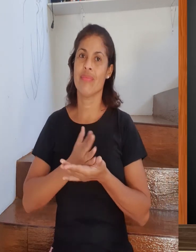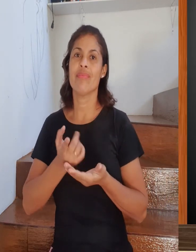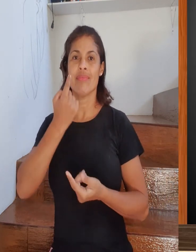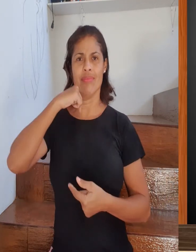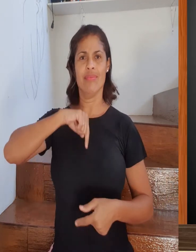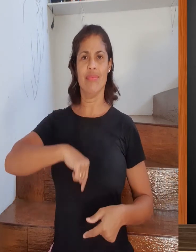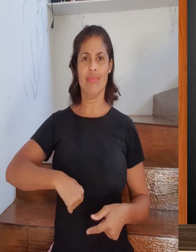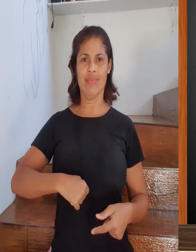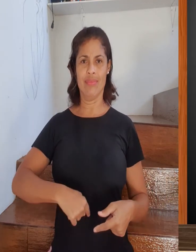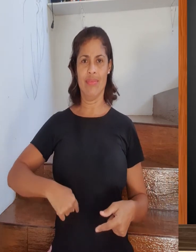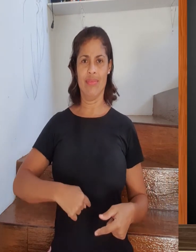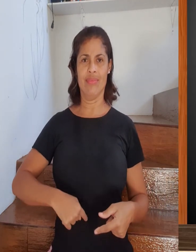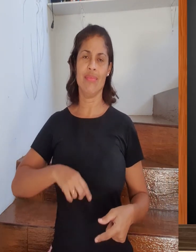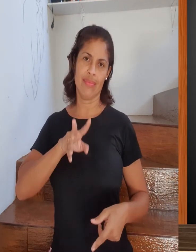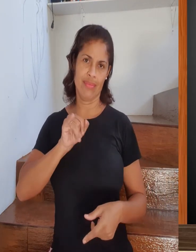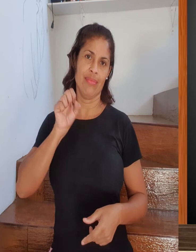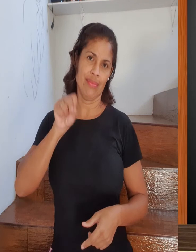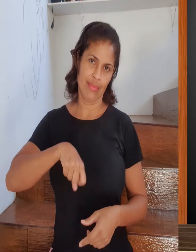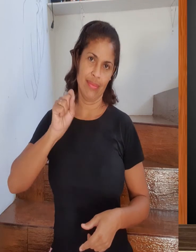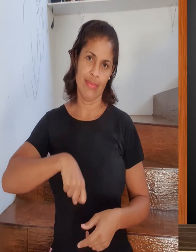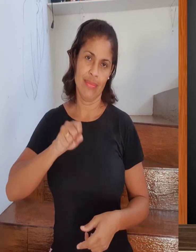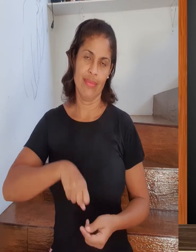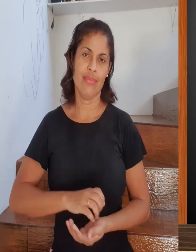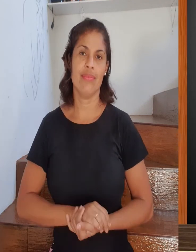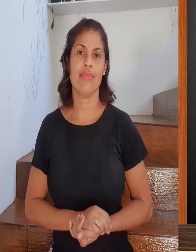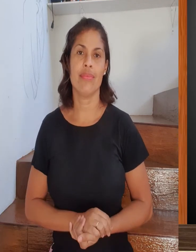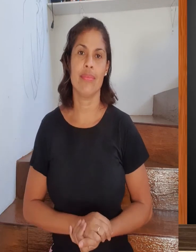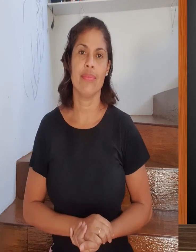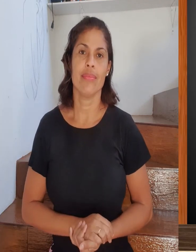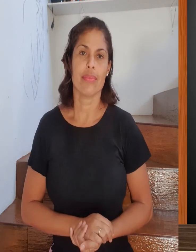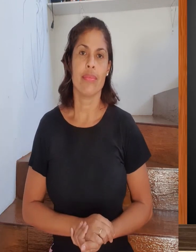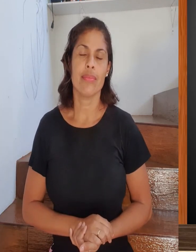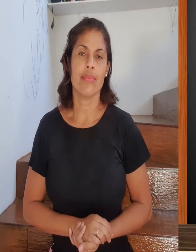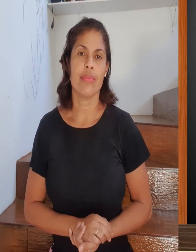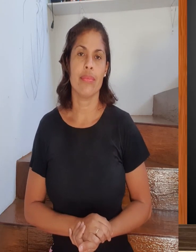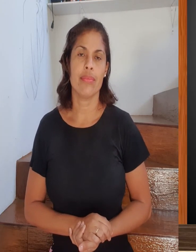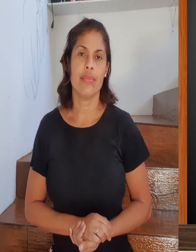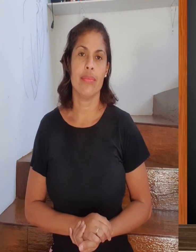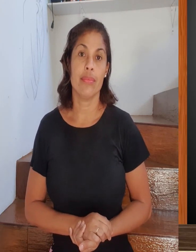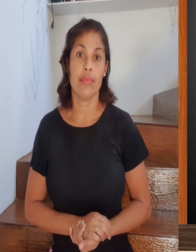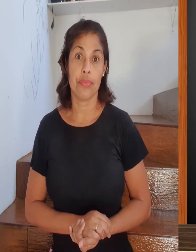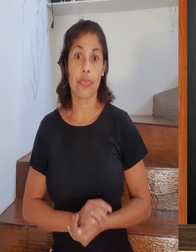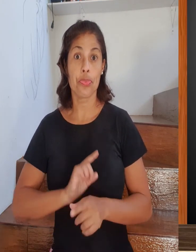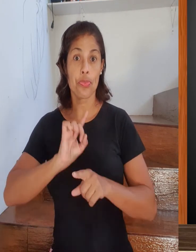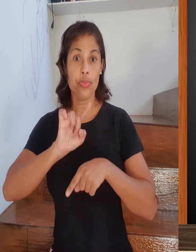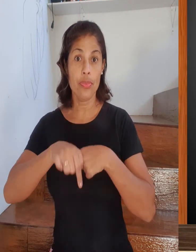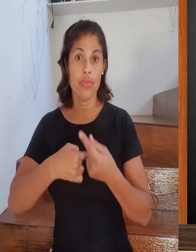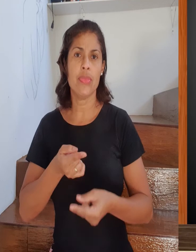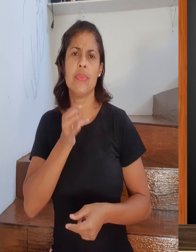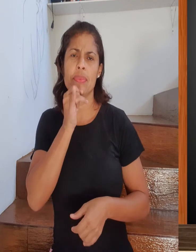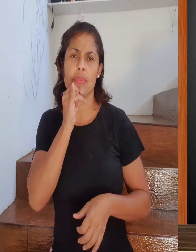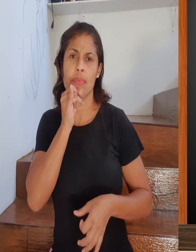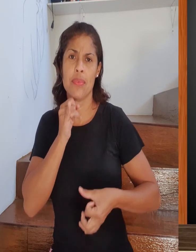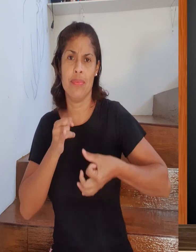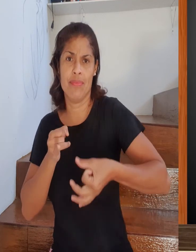do medicamento será absorvido pelo trato gastrointestinal. E quando administramos